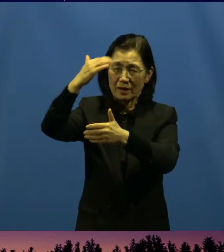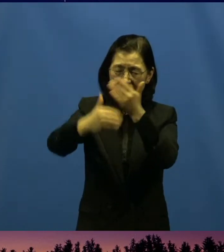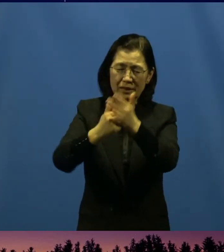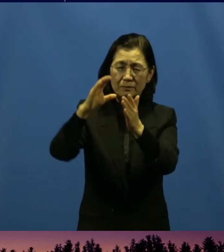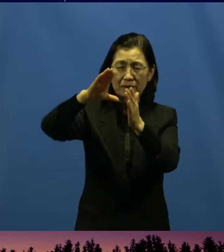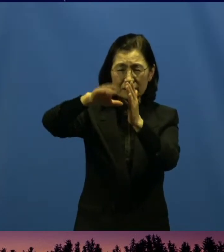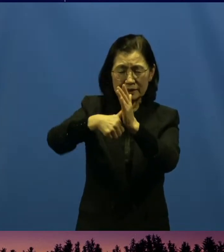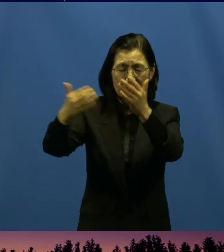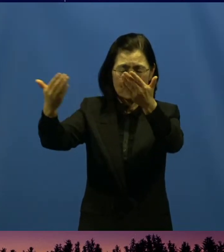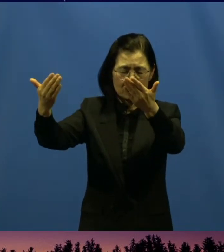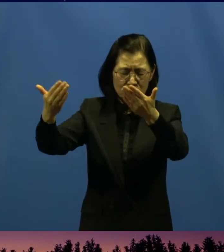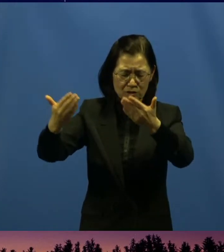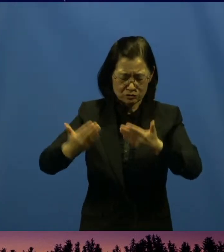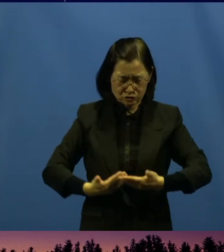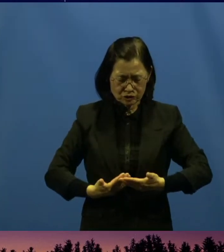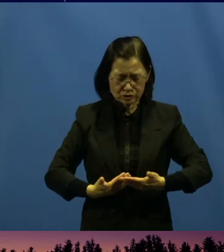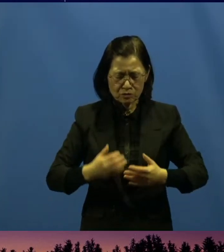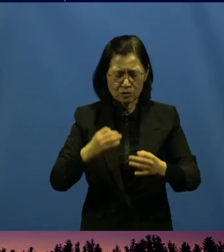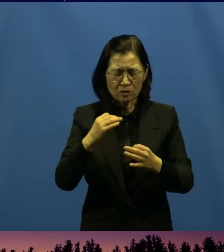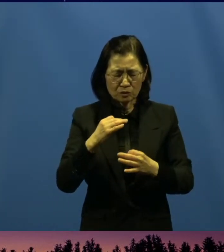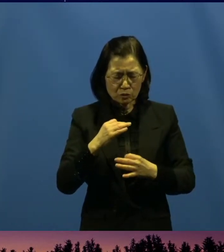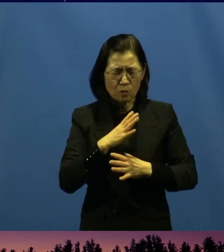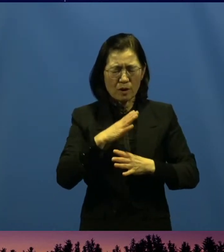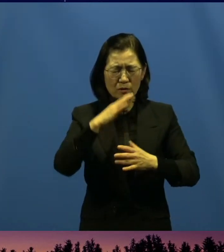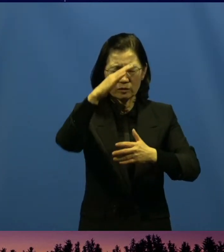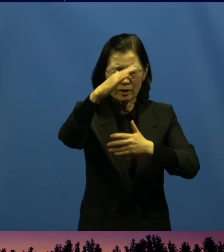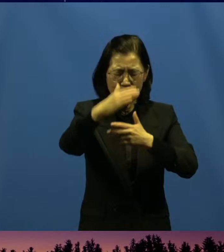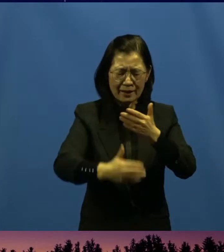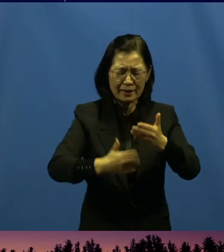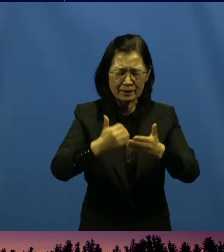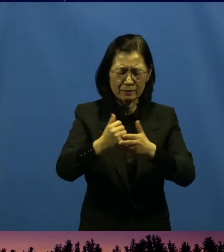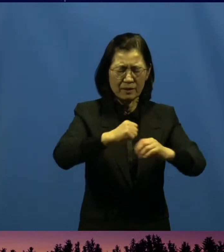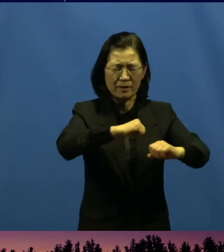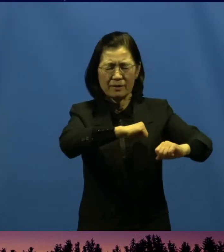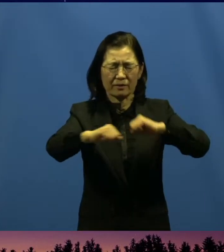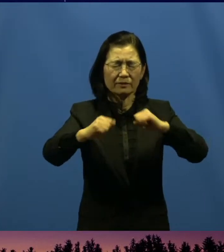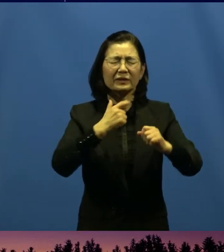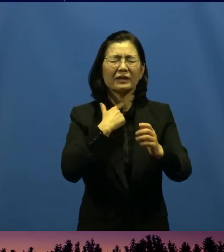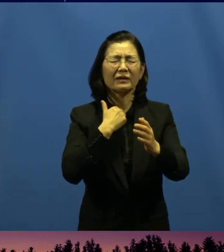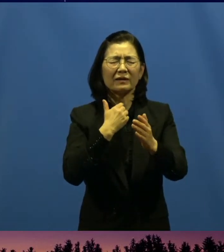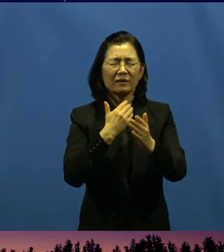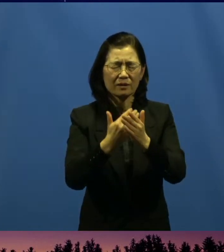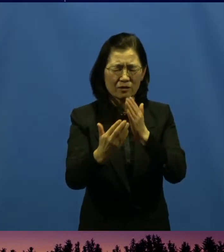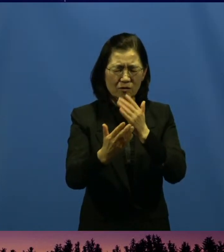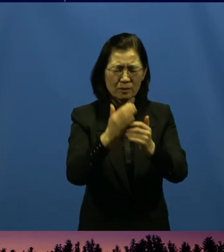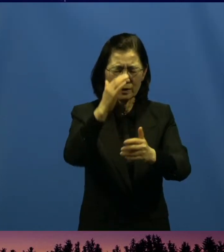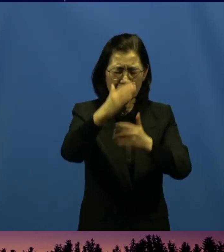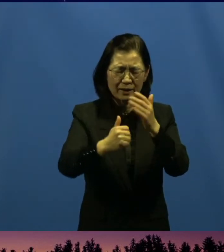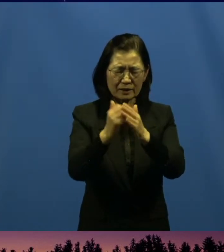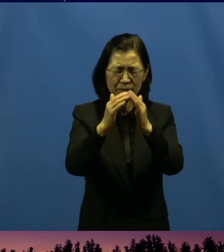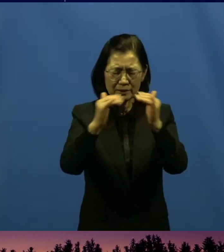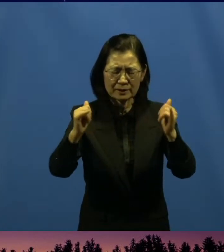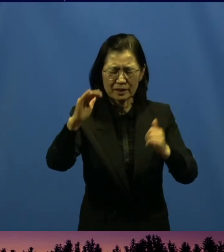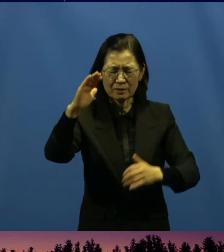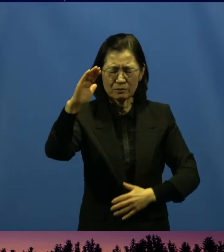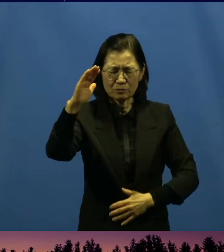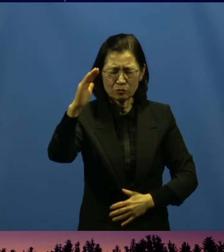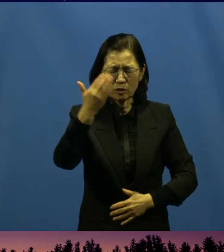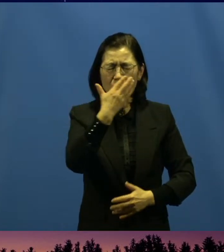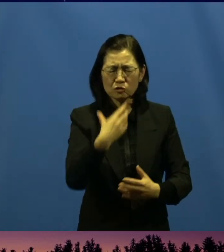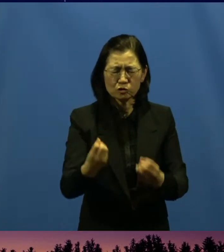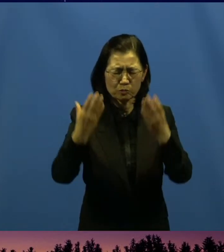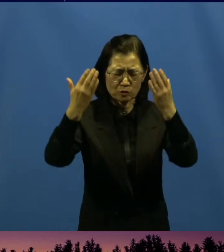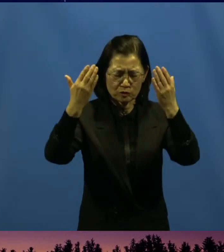주셔서 놀라운 하나님의 역사를 경험하는 하나님의 사람들이 될 수 있게 되기를